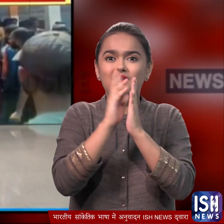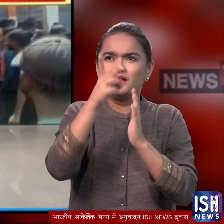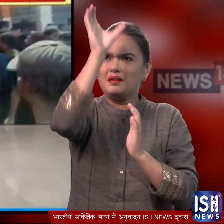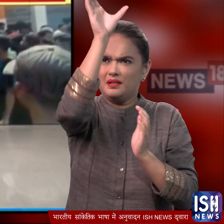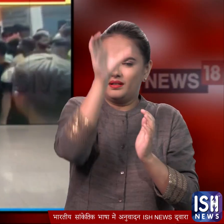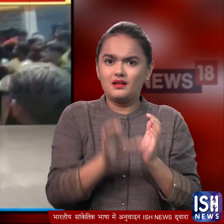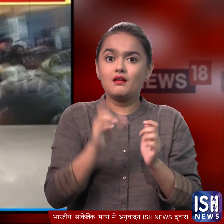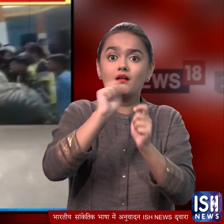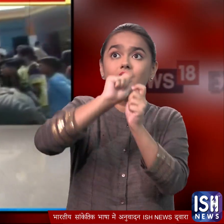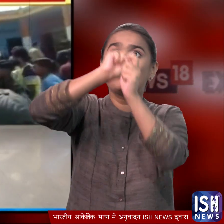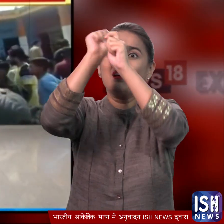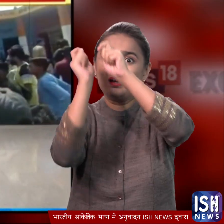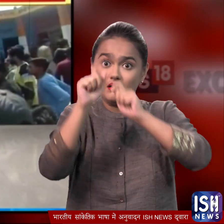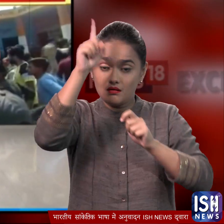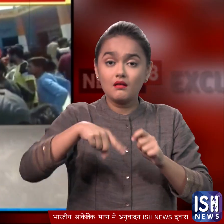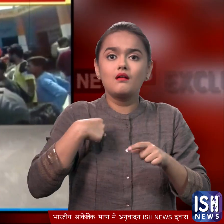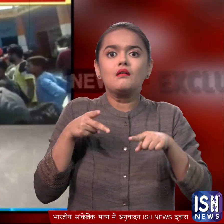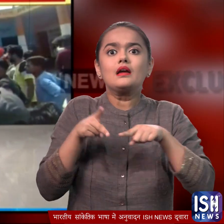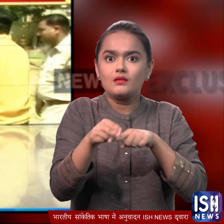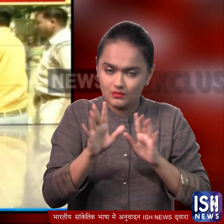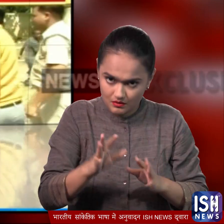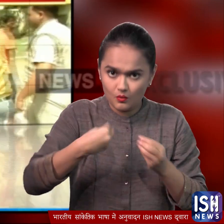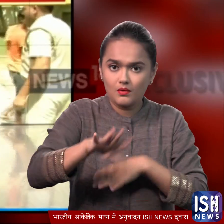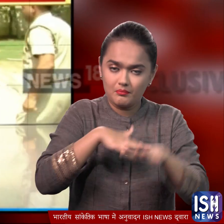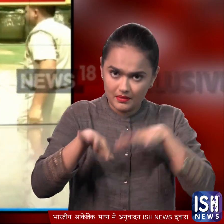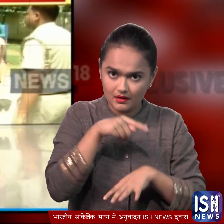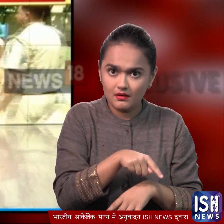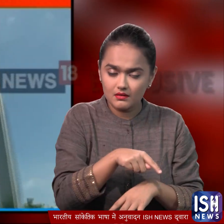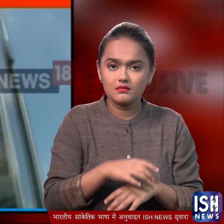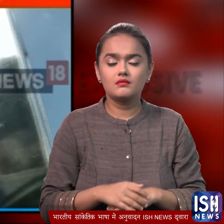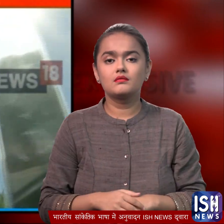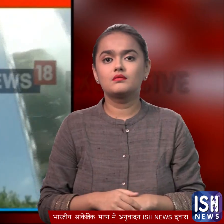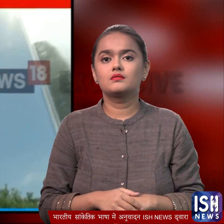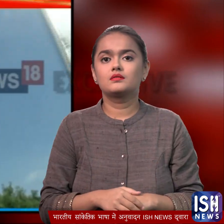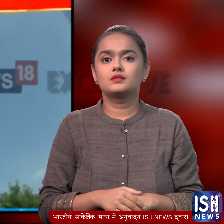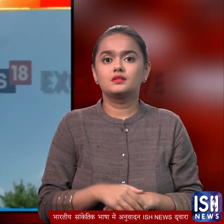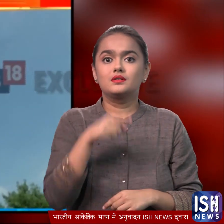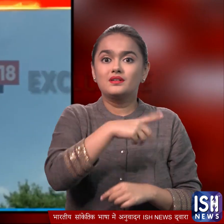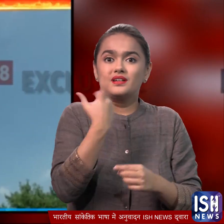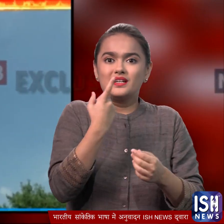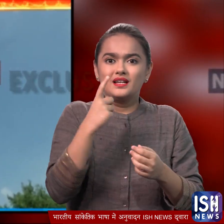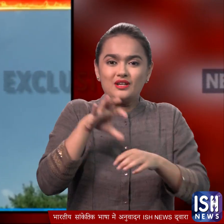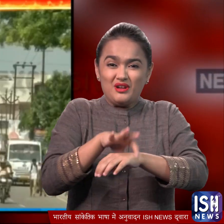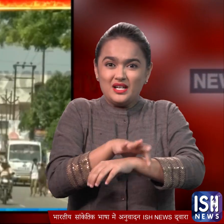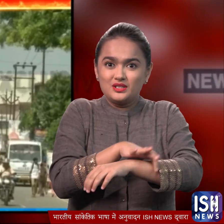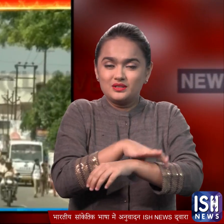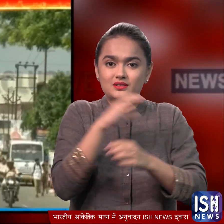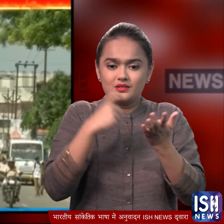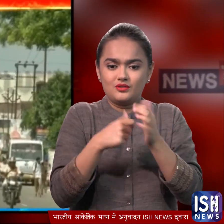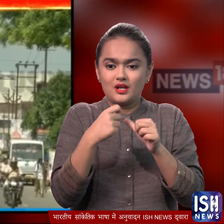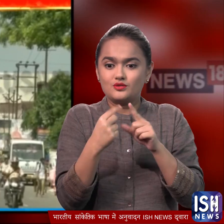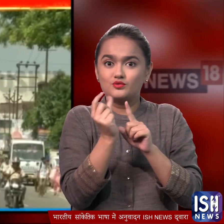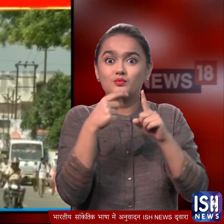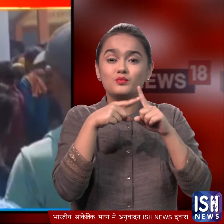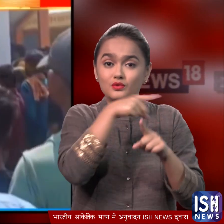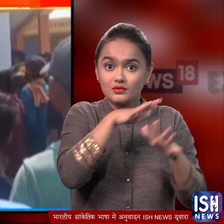करने वाले हैं और उन्हें मूर्ति के नीचे लगे बोर्ड पर गुर्जर जाति का बताया गया, जिस पर राजपूत समुदाय के कई संगठनों